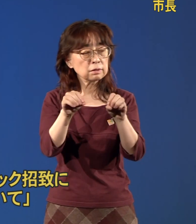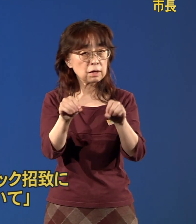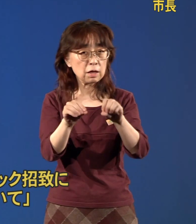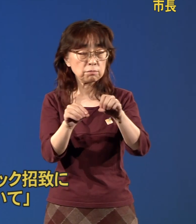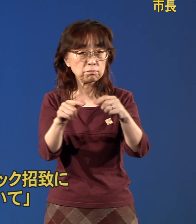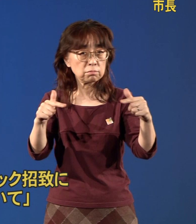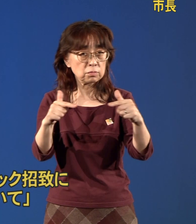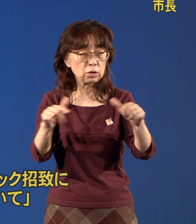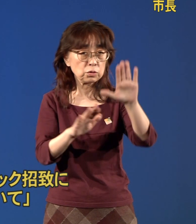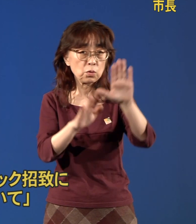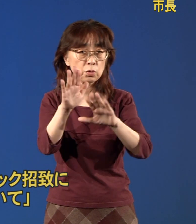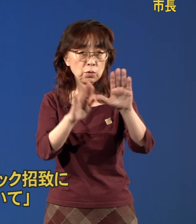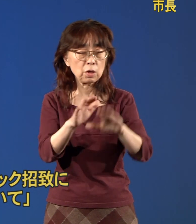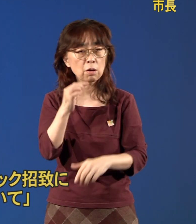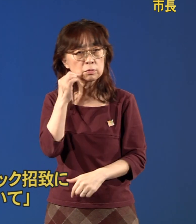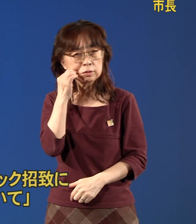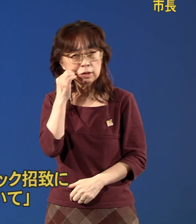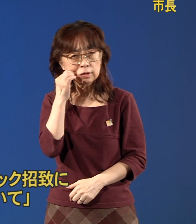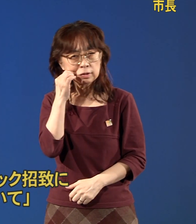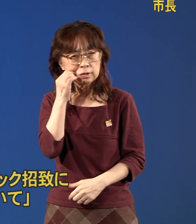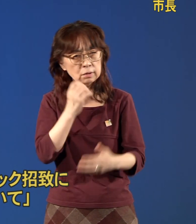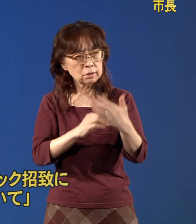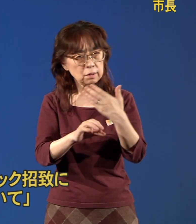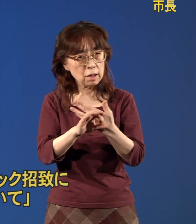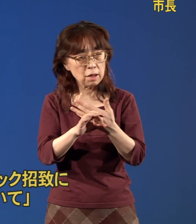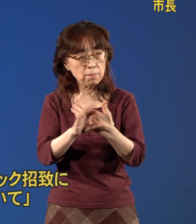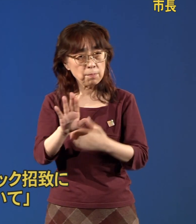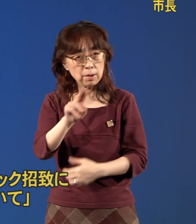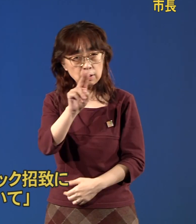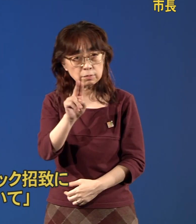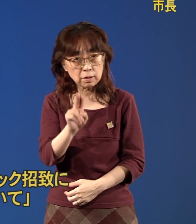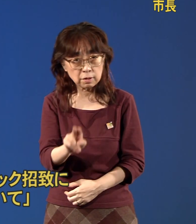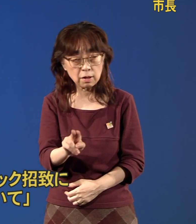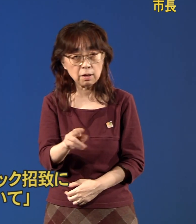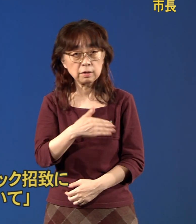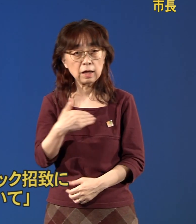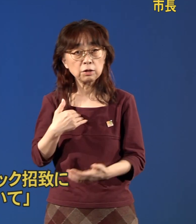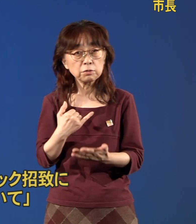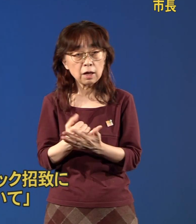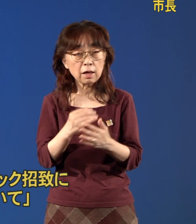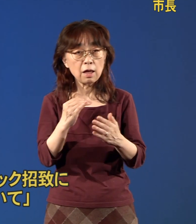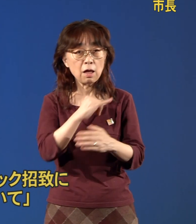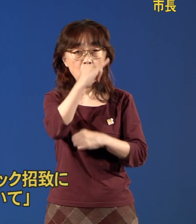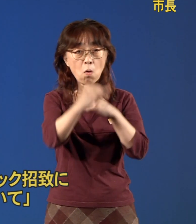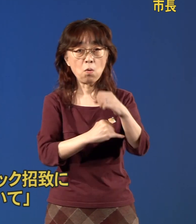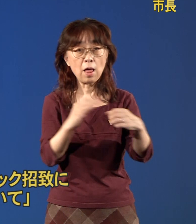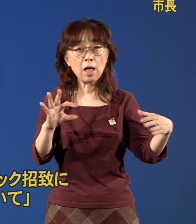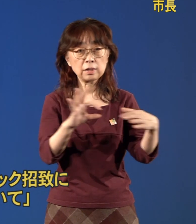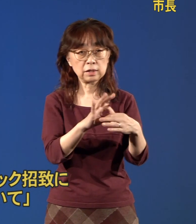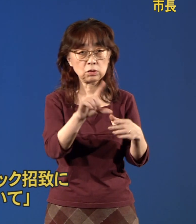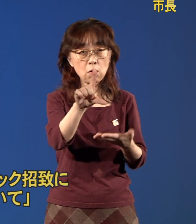も出てくるかなというふうに思います。そういった場合に、できるだけそのオンラインの活用を含めてですね、